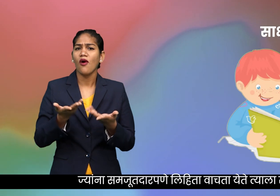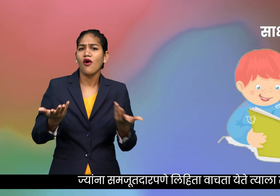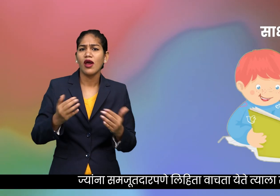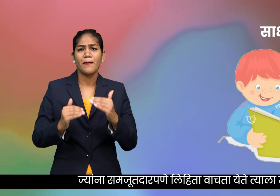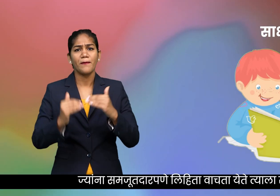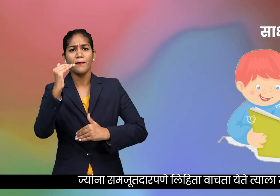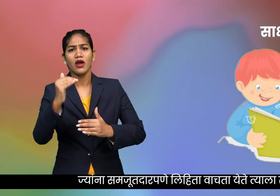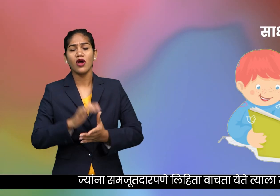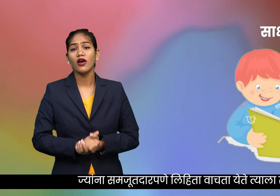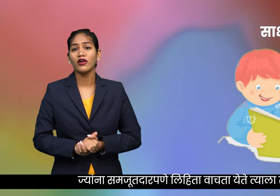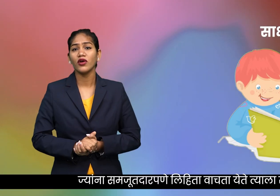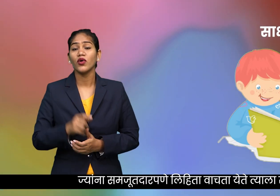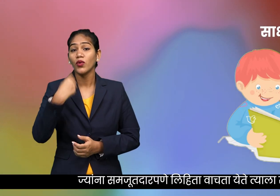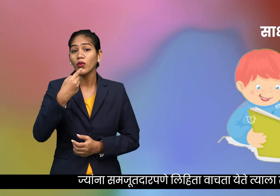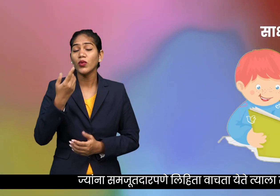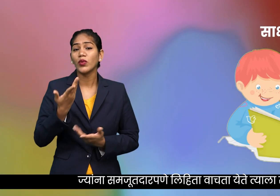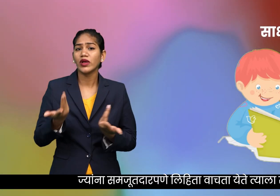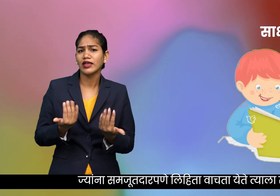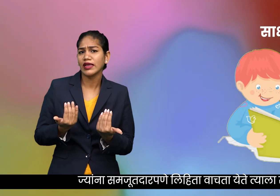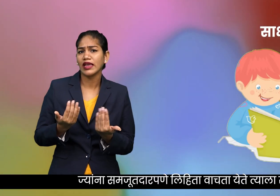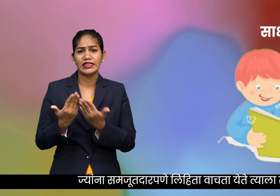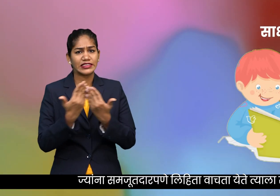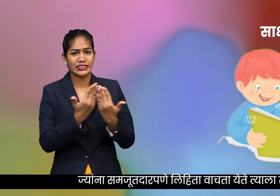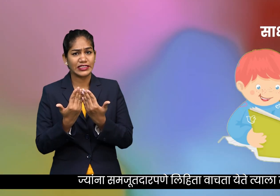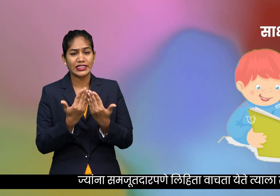ज्यांना समजूतदारपणे लिहिता वाचता येते त्याला साक्षरता दर म्हणतात.